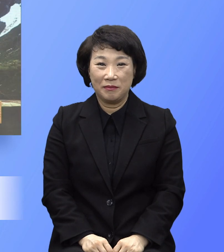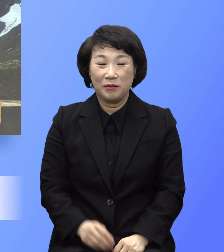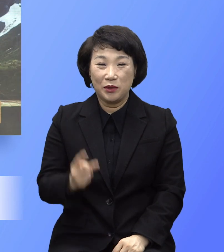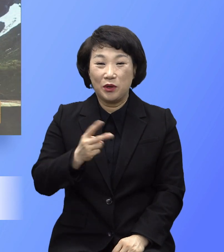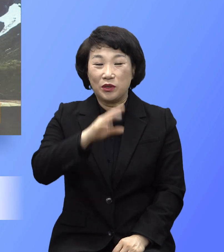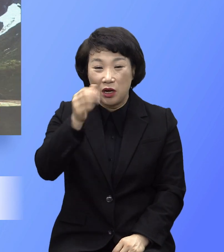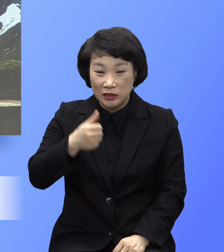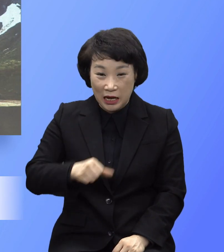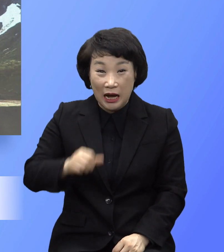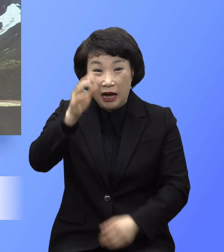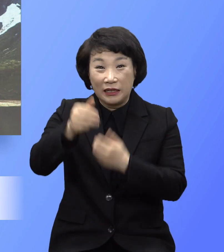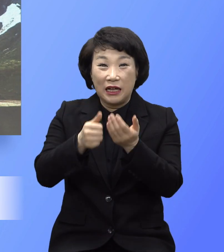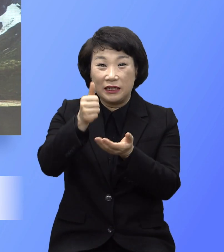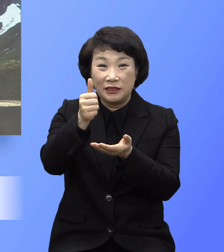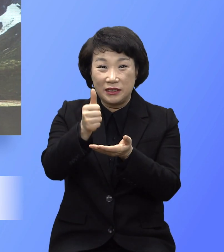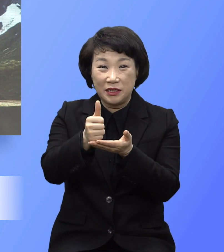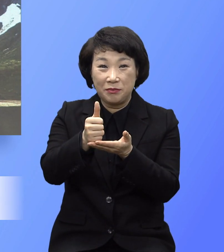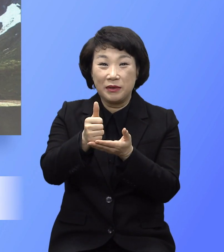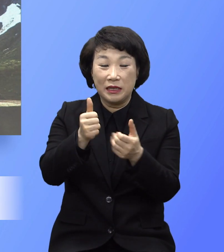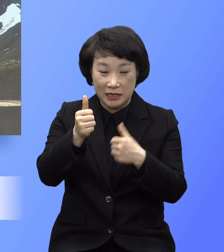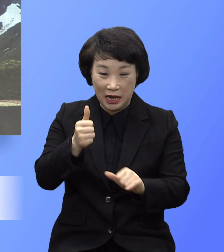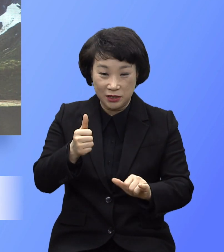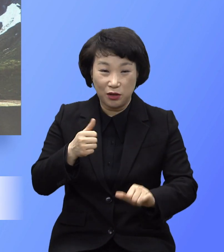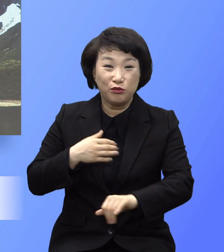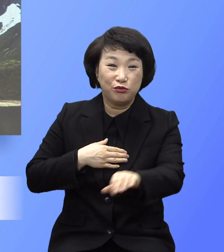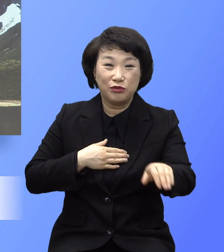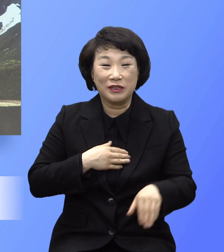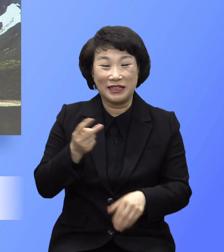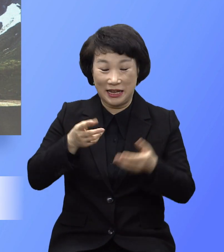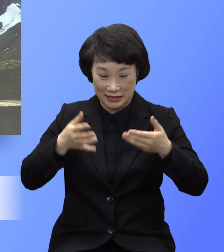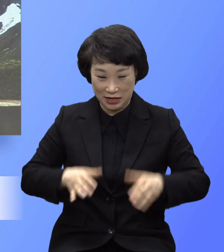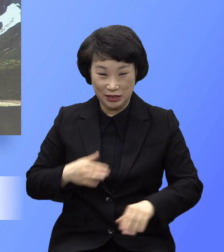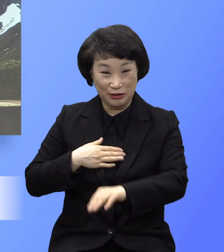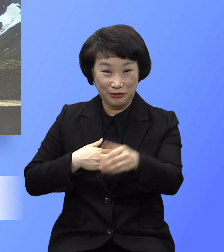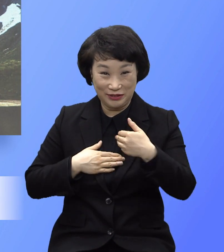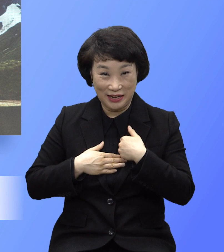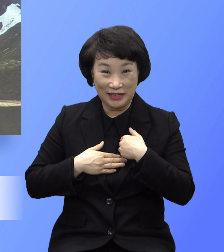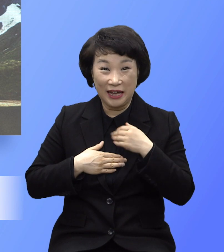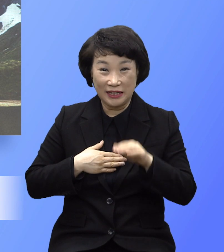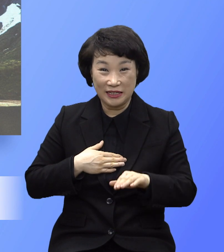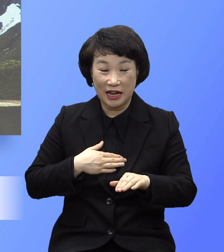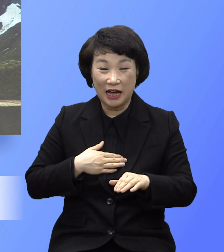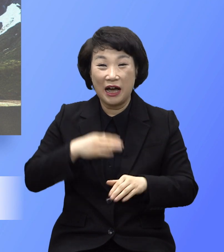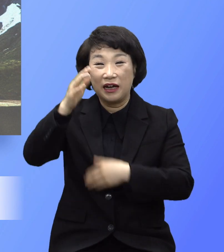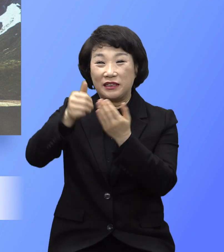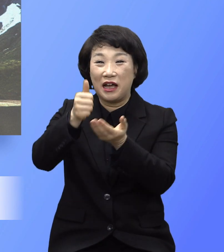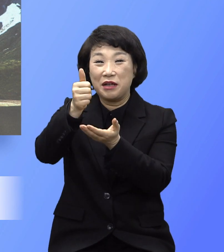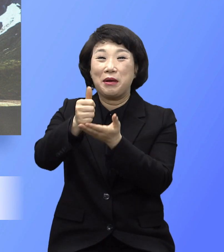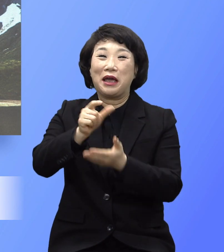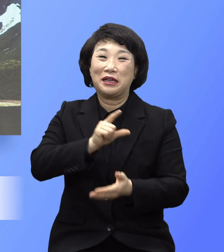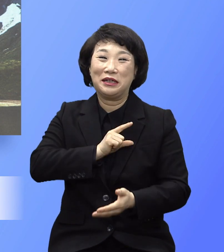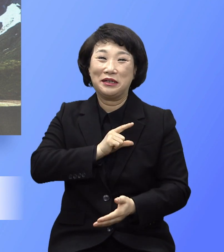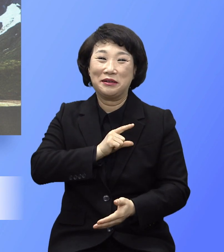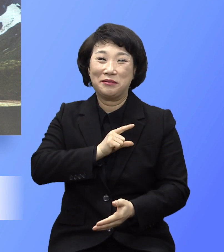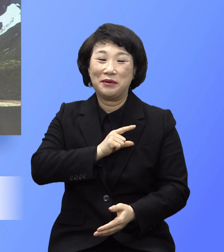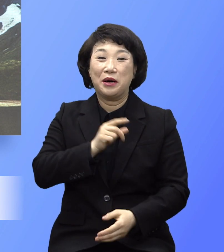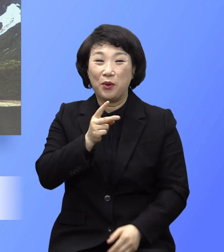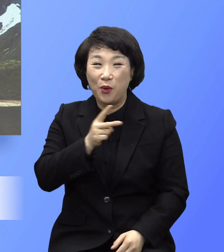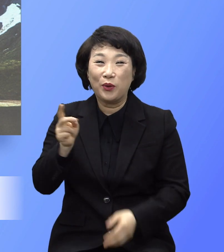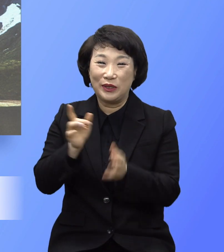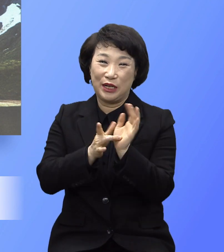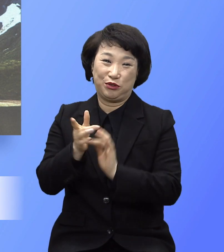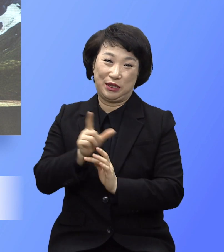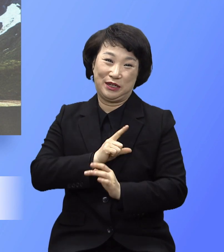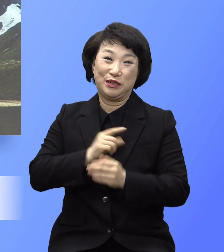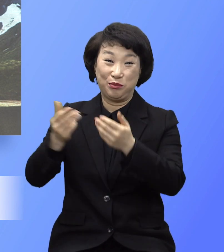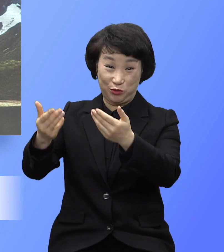또한 성자 하나님은 자녀로 거듭난 자들에게 자신의 이름 곧